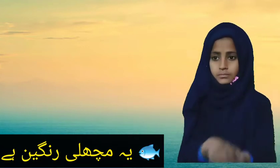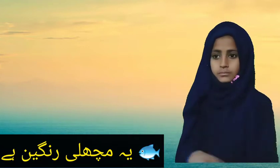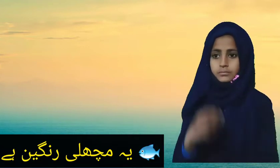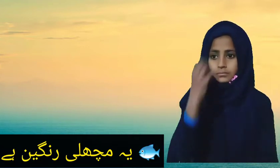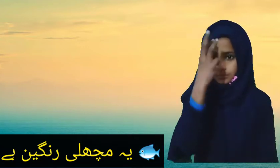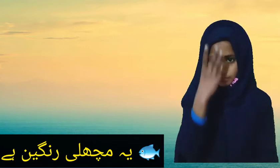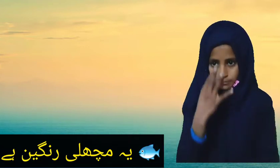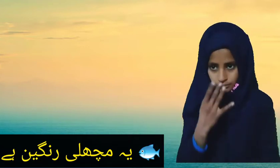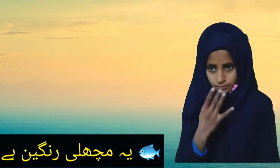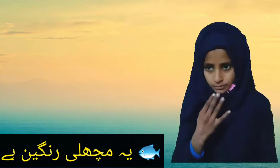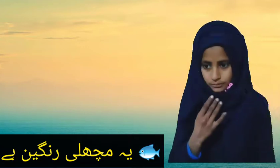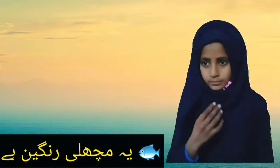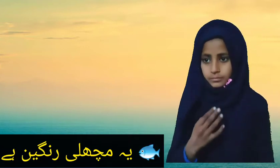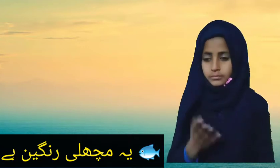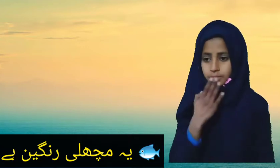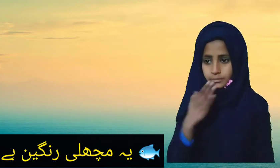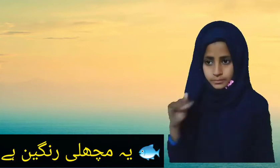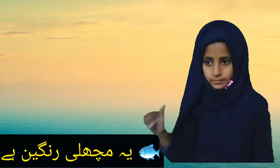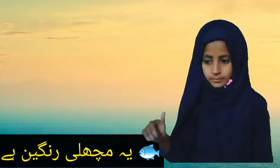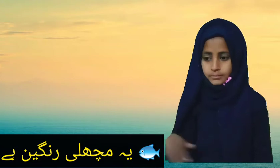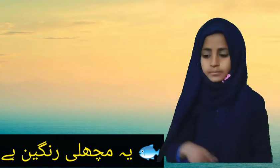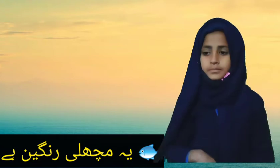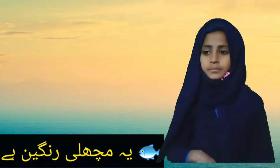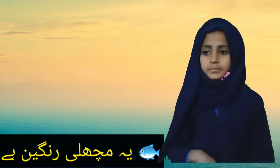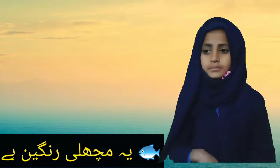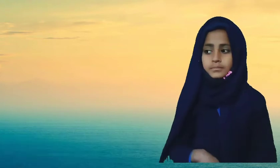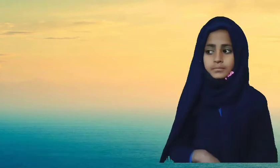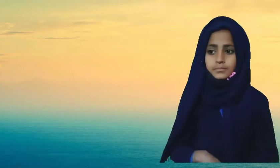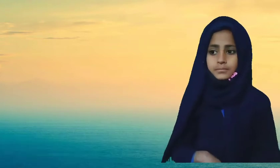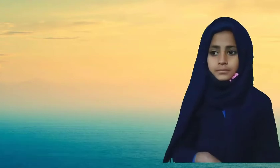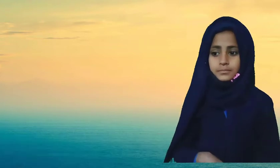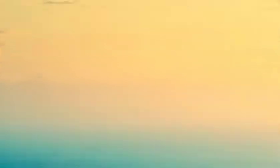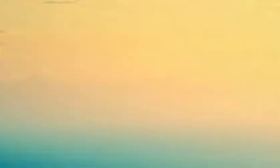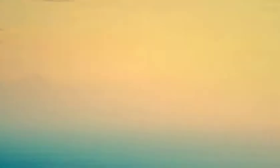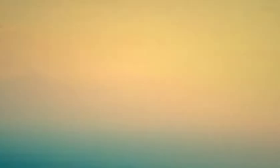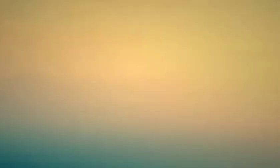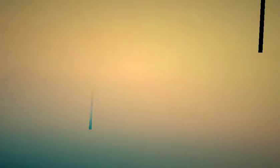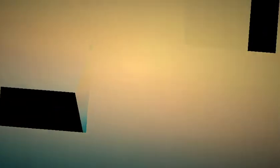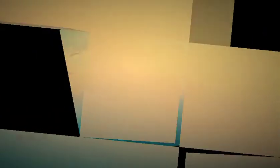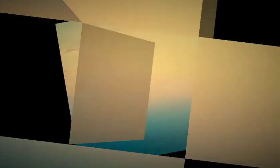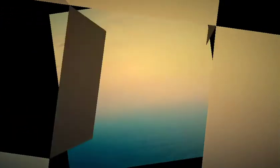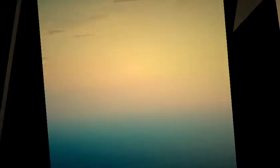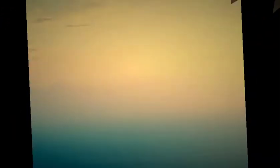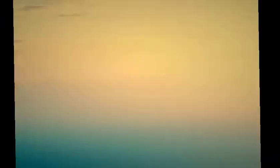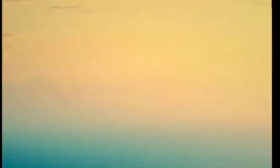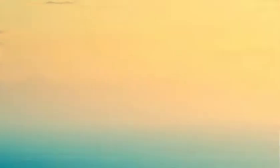video. If you have any suggestions for us, leave a message in the comments field. Always support us by clicking the